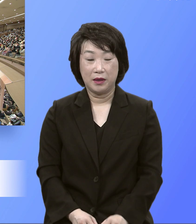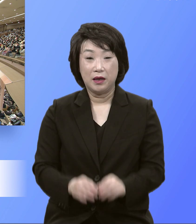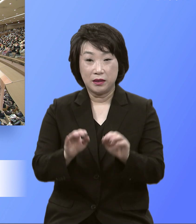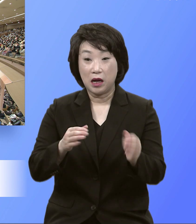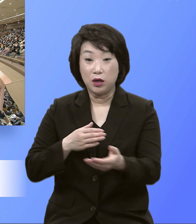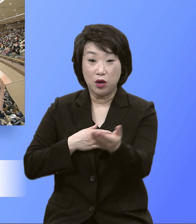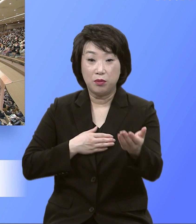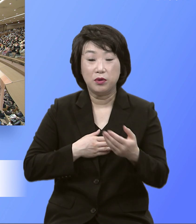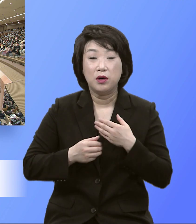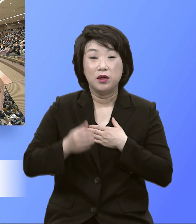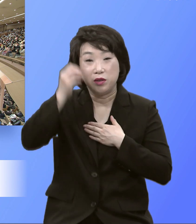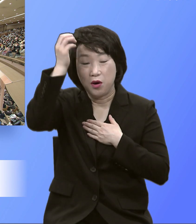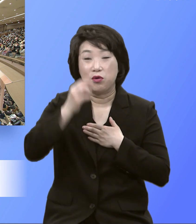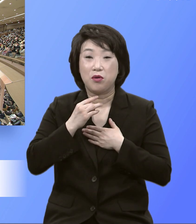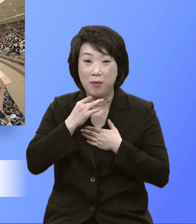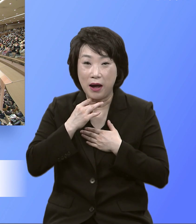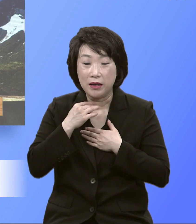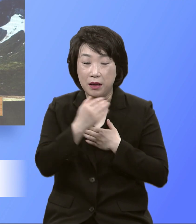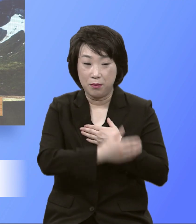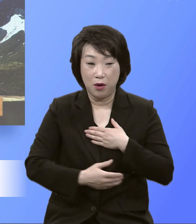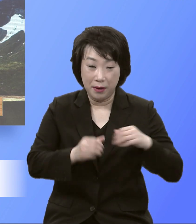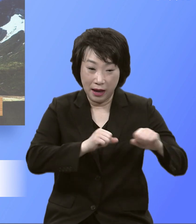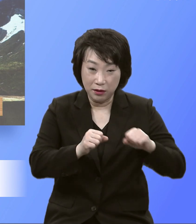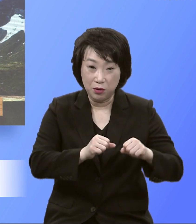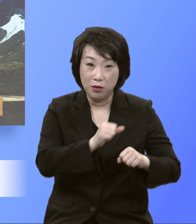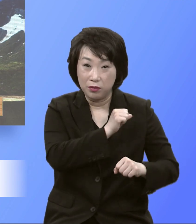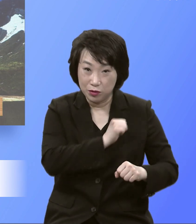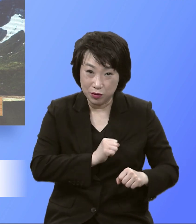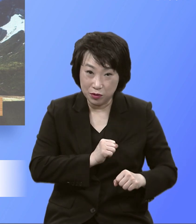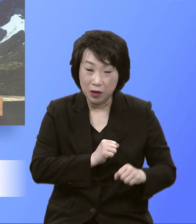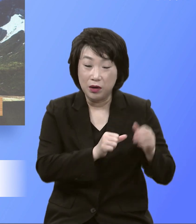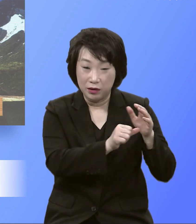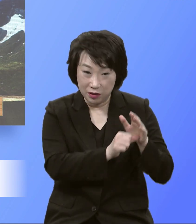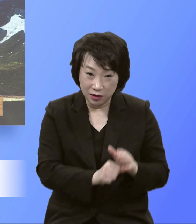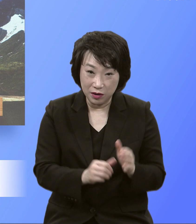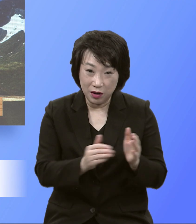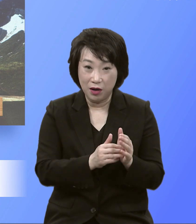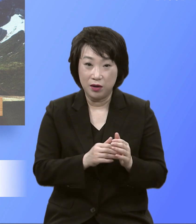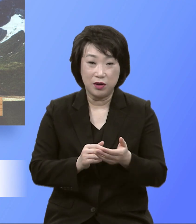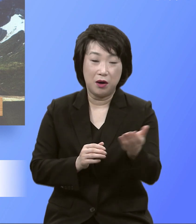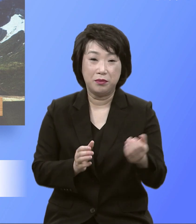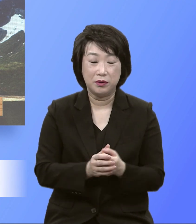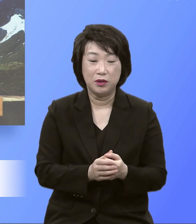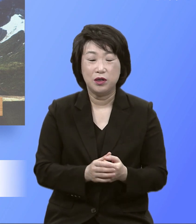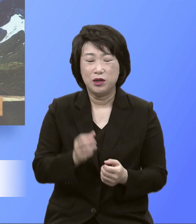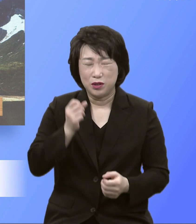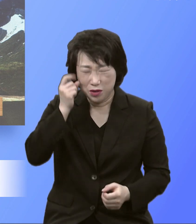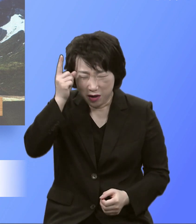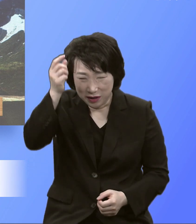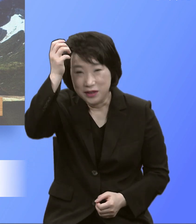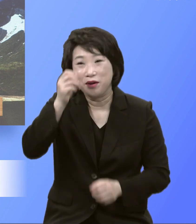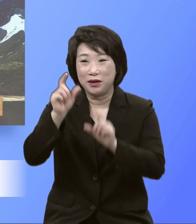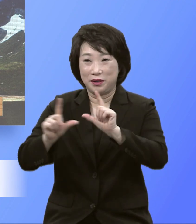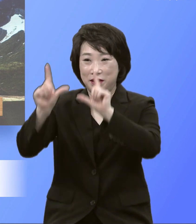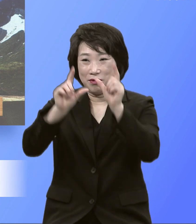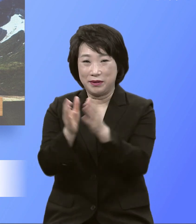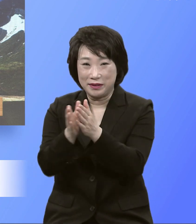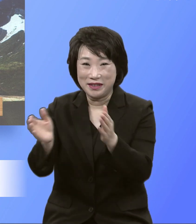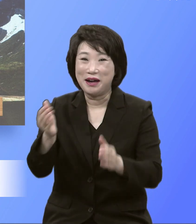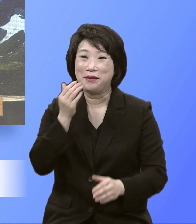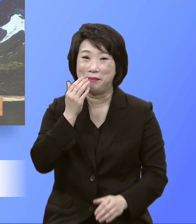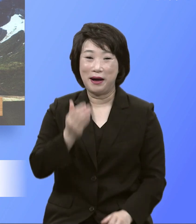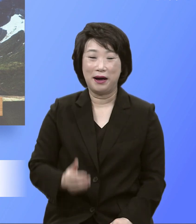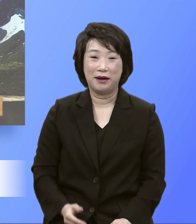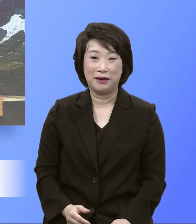근데 영으로서만 내 몸의 행실을 죽이고 뛰어난 영적 생활을 할 수 있다.